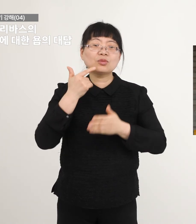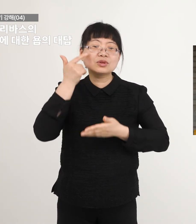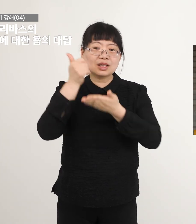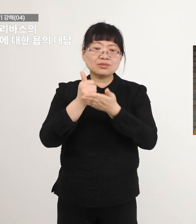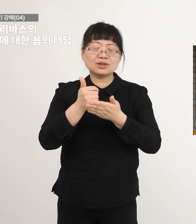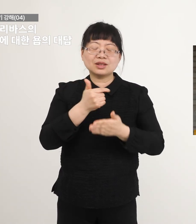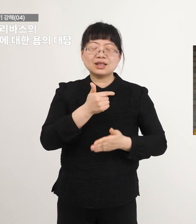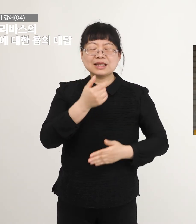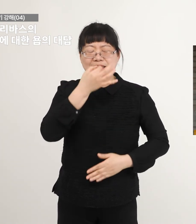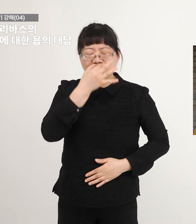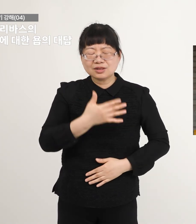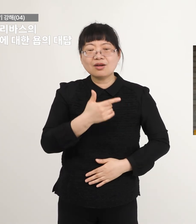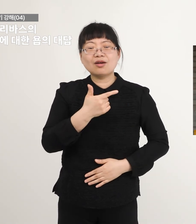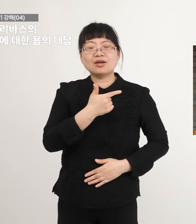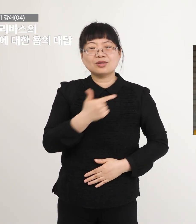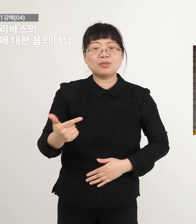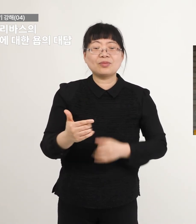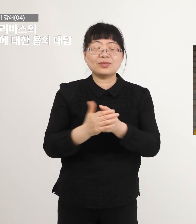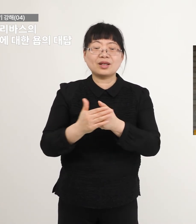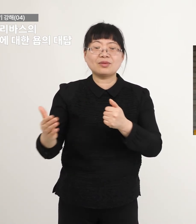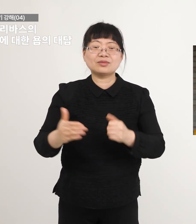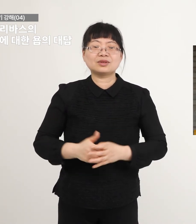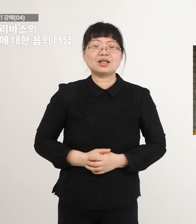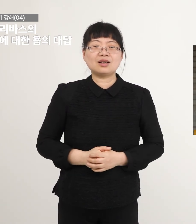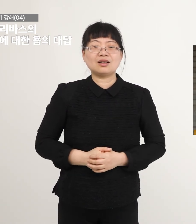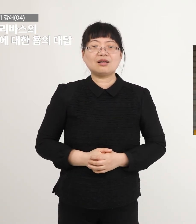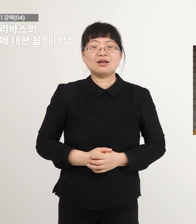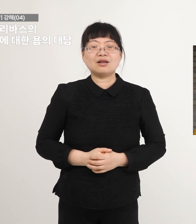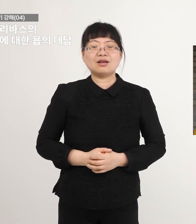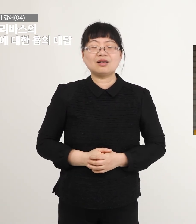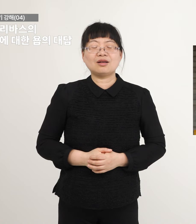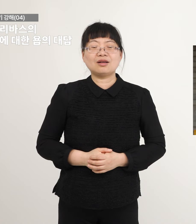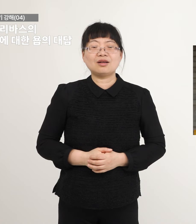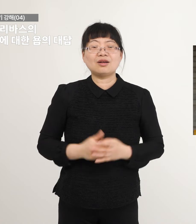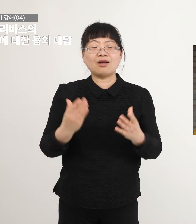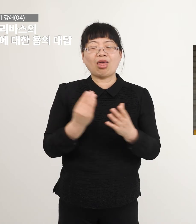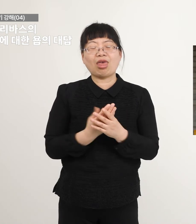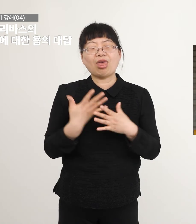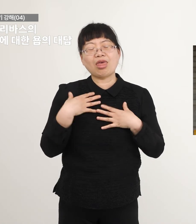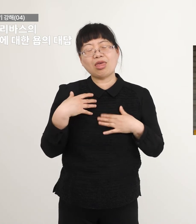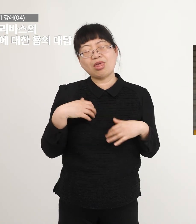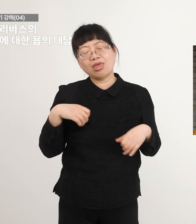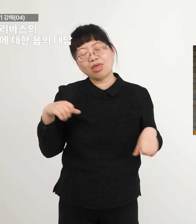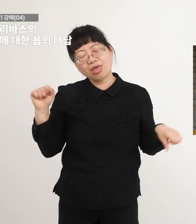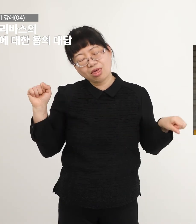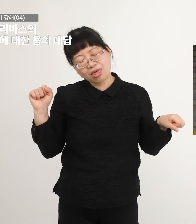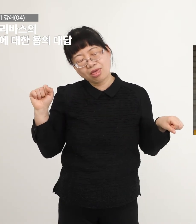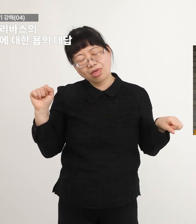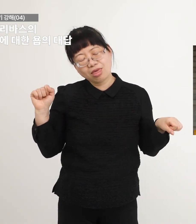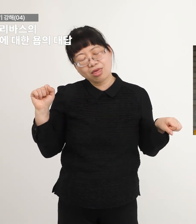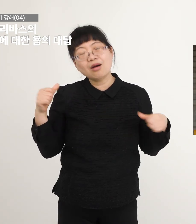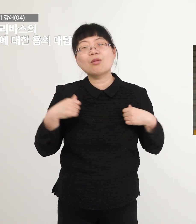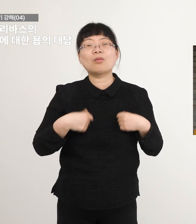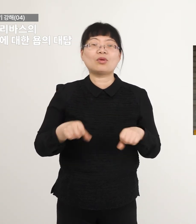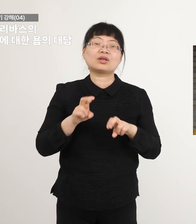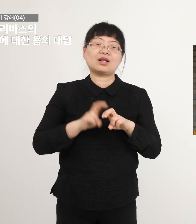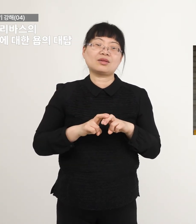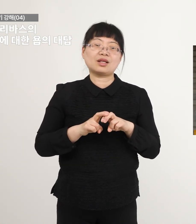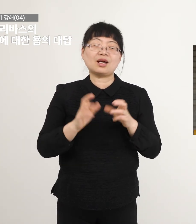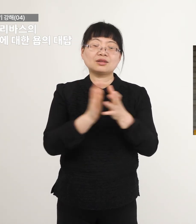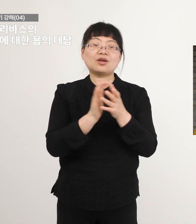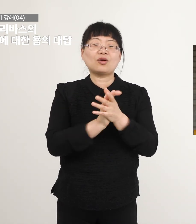너무 힘들어가지고 완전히 너덜너덜하고 탈진이 돼서 주저앉아 있는데